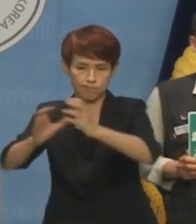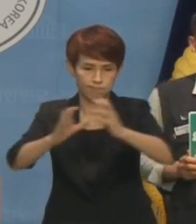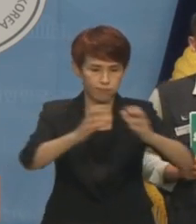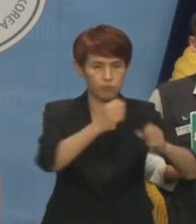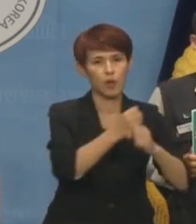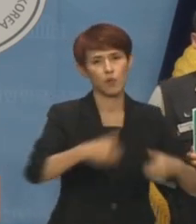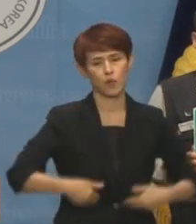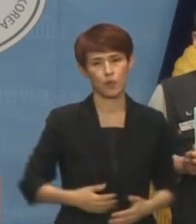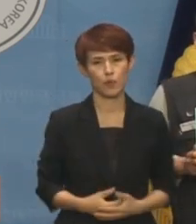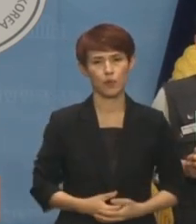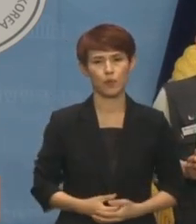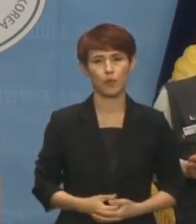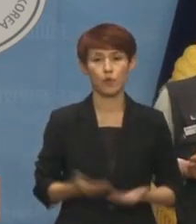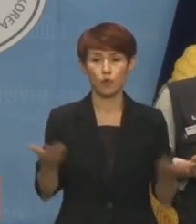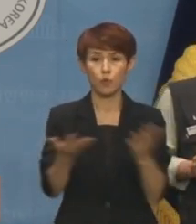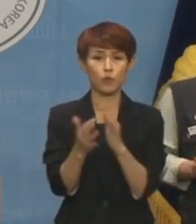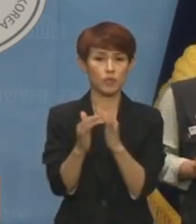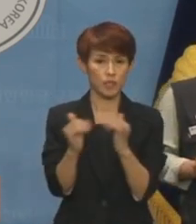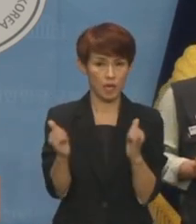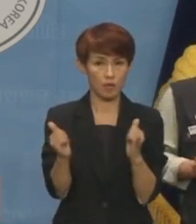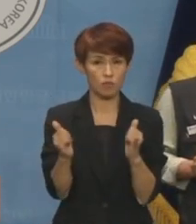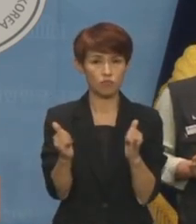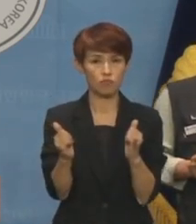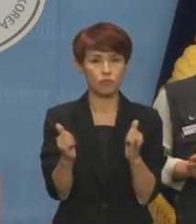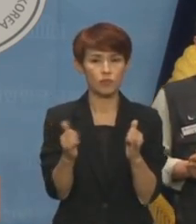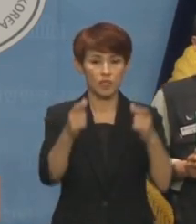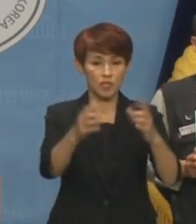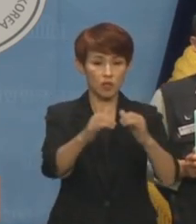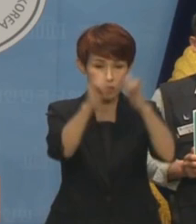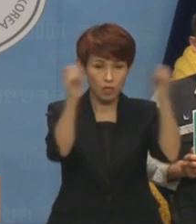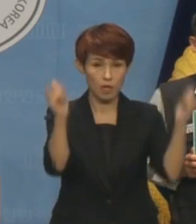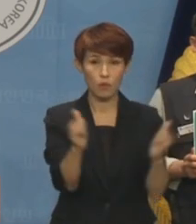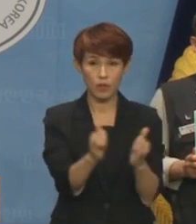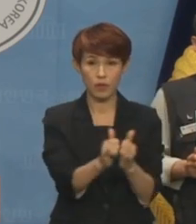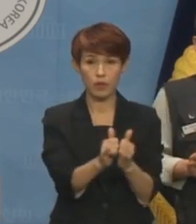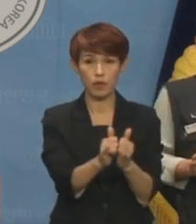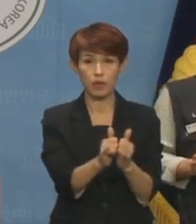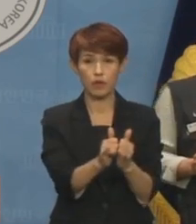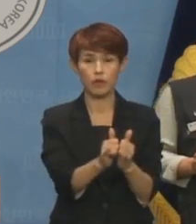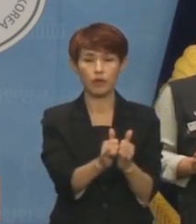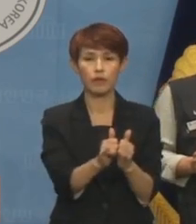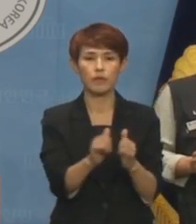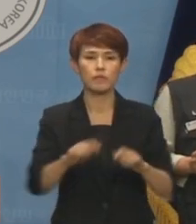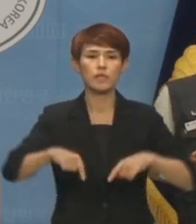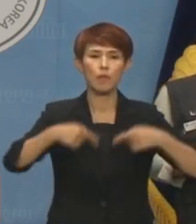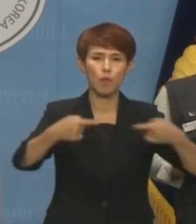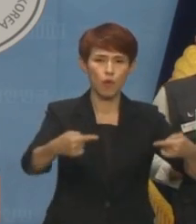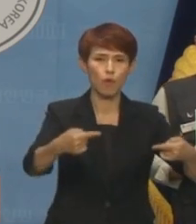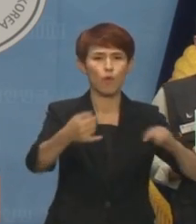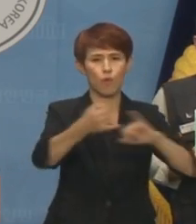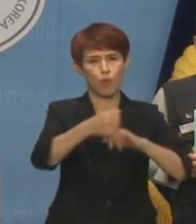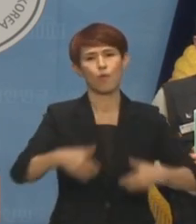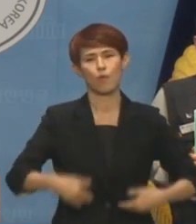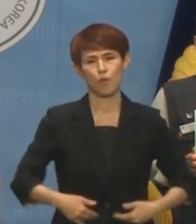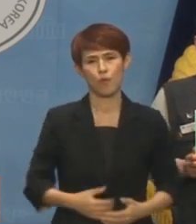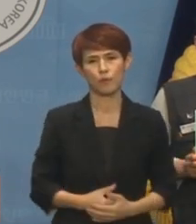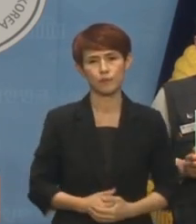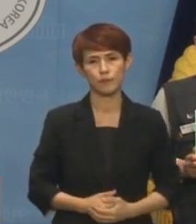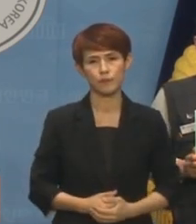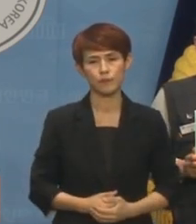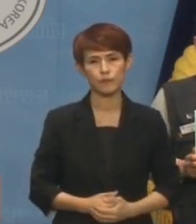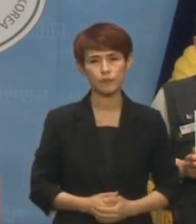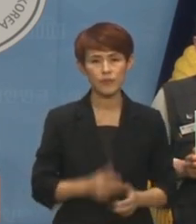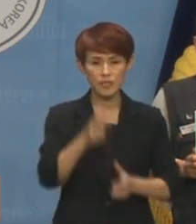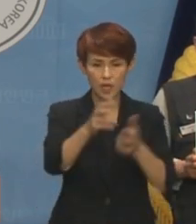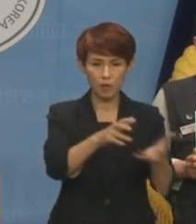실질화였고 노동자는 물론 원주민과 지역사회의 주도적 참여 보장이었다. 산업전환이라